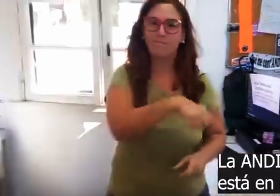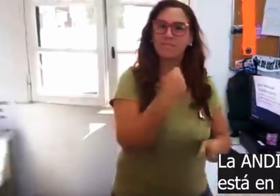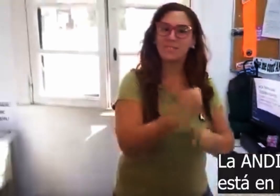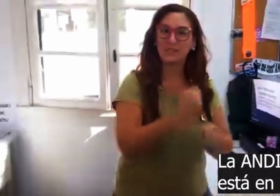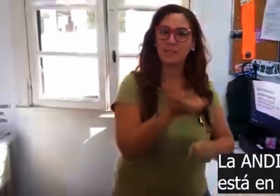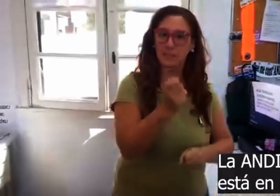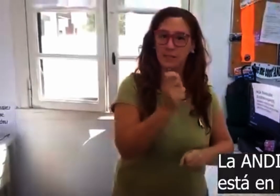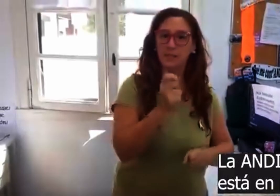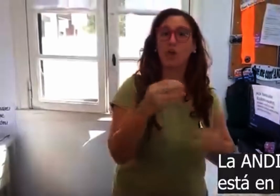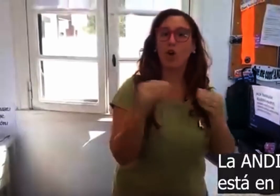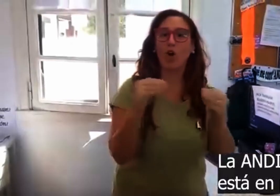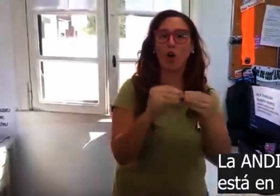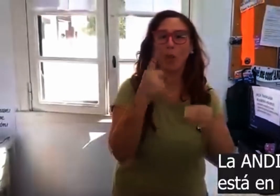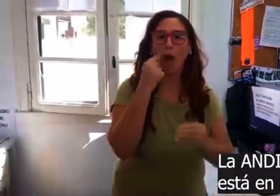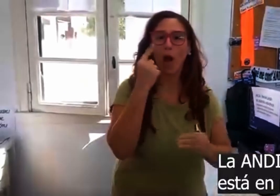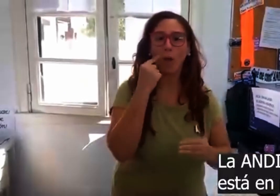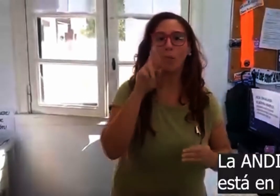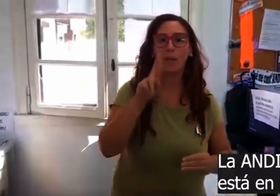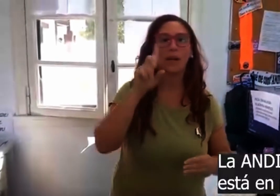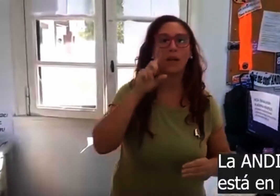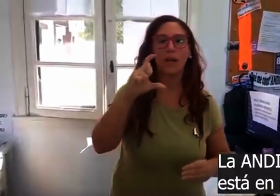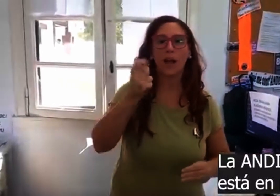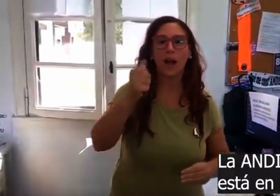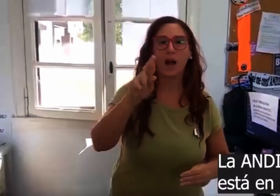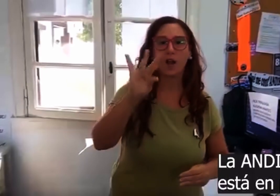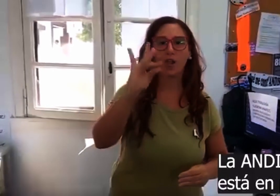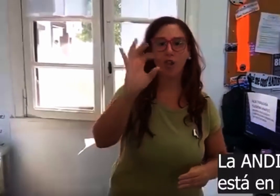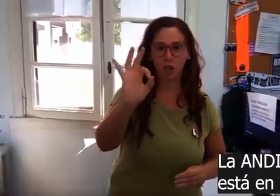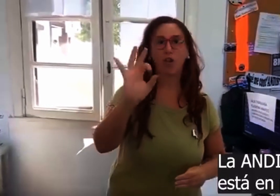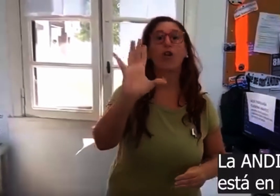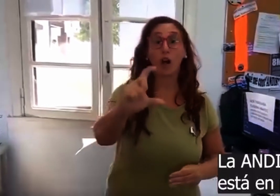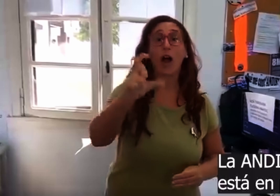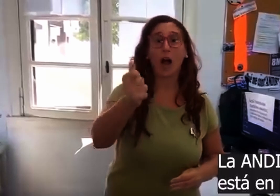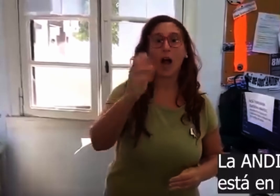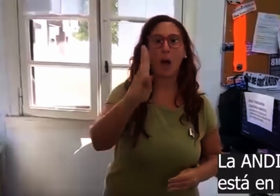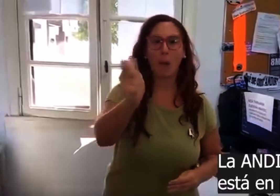Acá trabajaba Ricardo Cava, arquitecto, asesor en accesibilidad cultural.